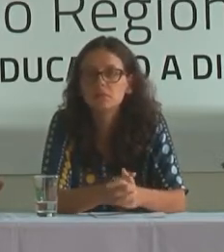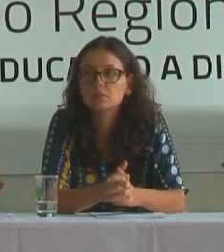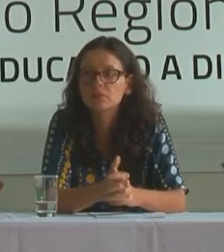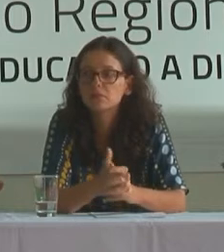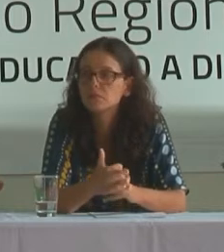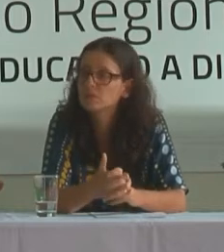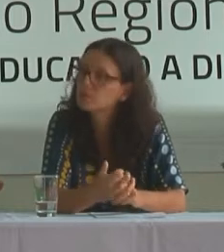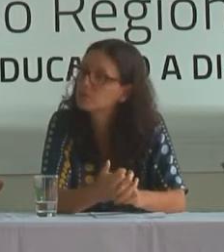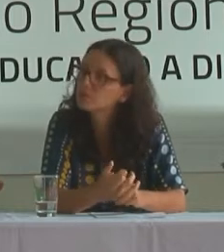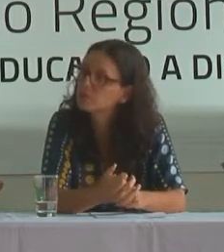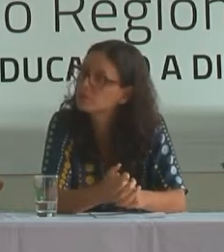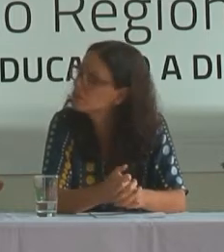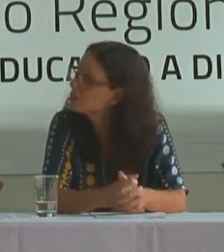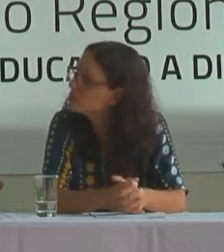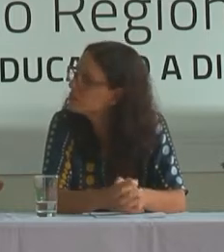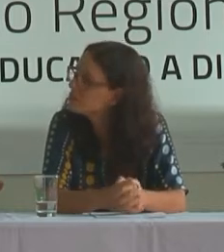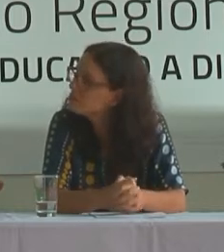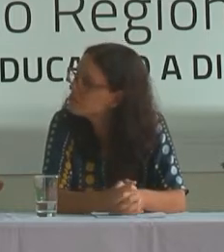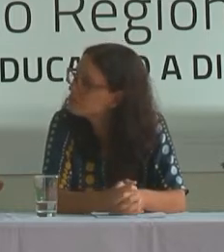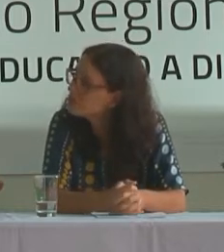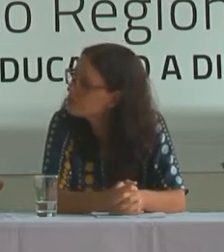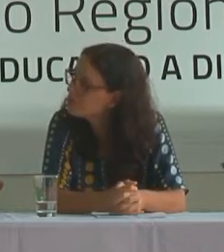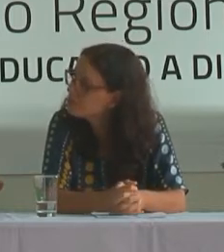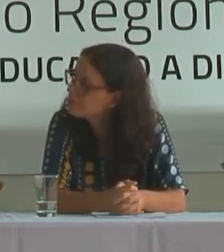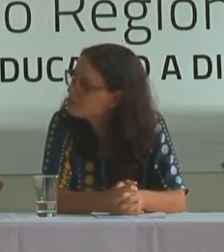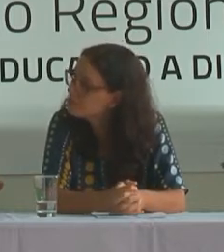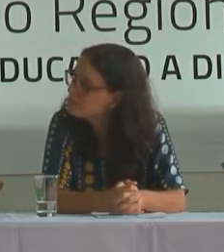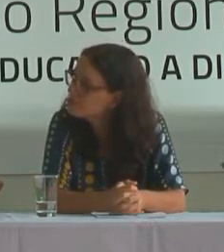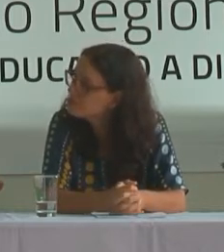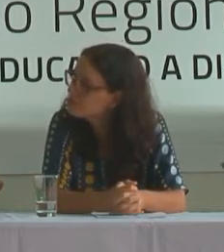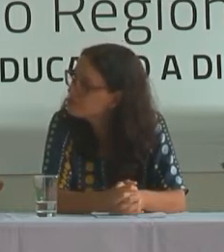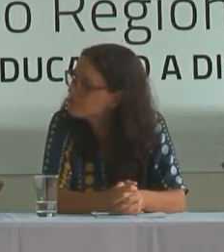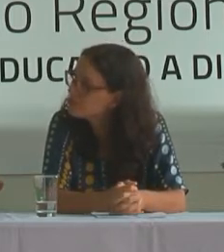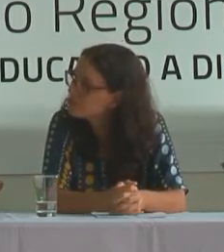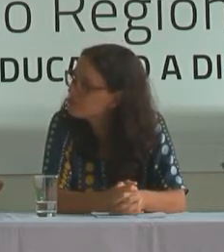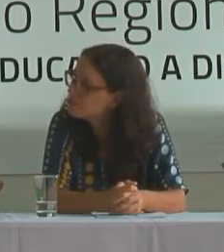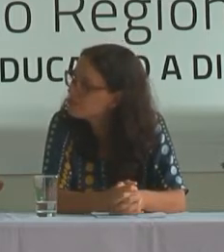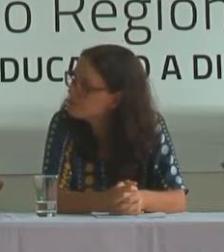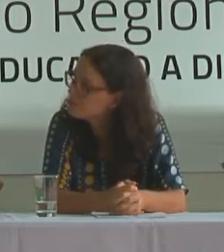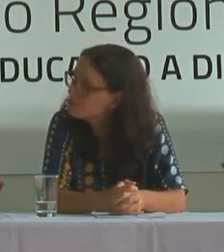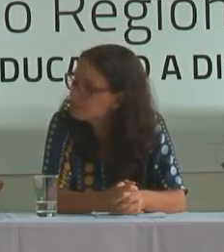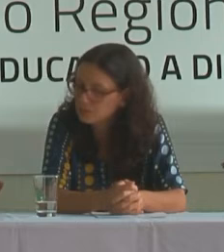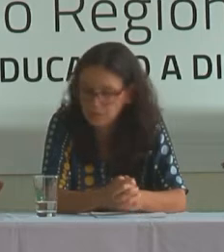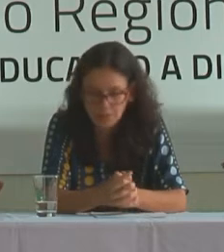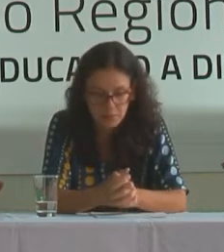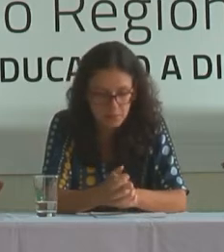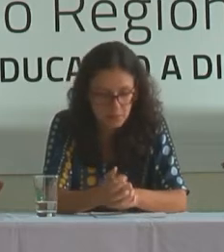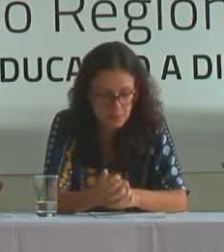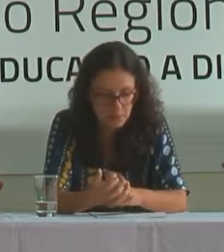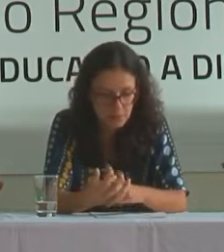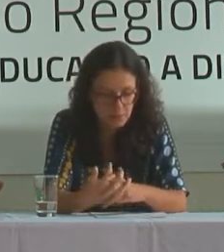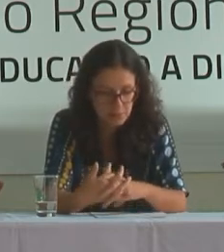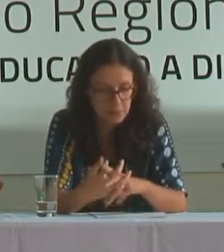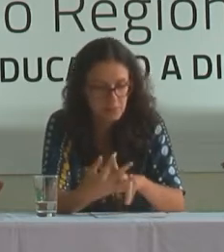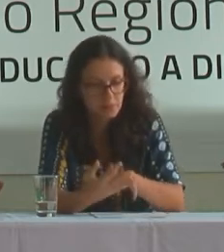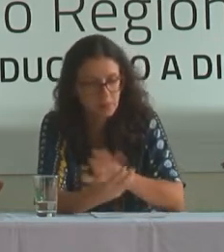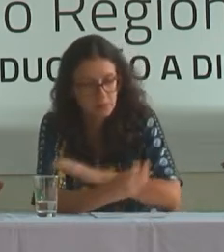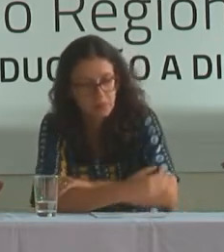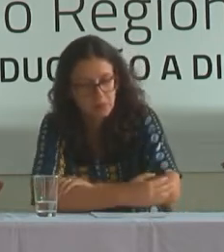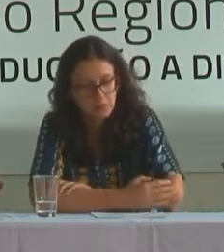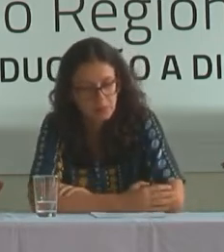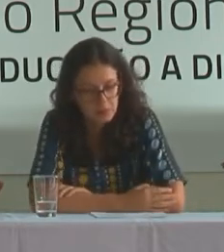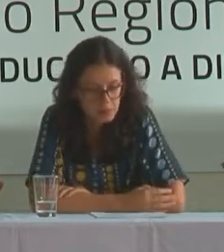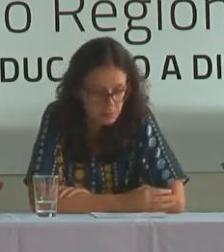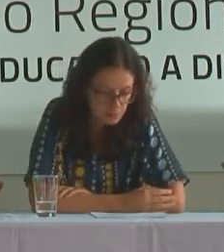do Edgar, embora a gente convive diariamente, eu não sabia e agora ainda mais, fica mais claro para mim todo esse processo